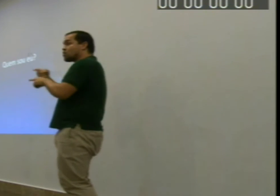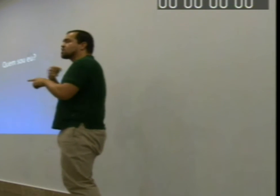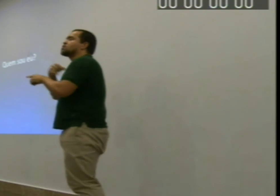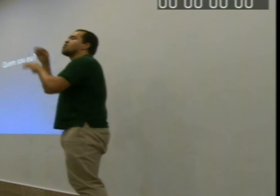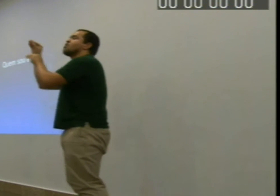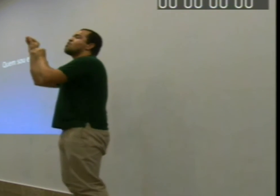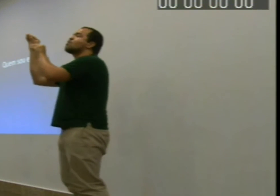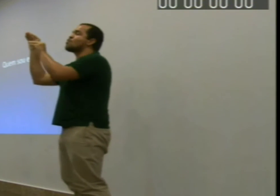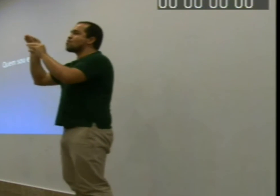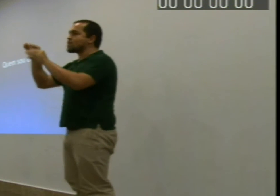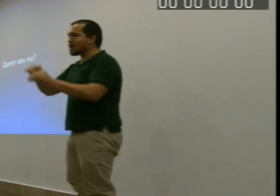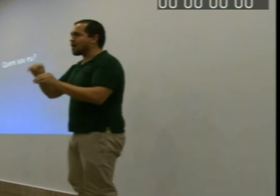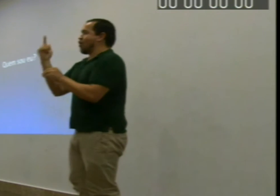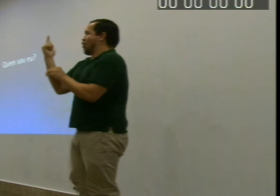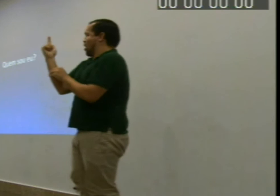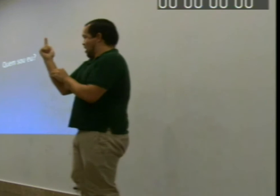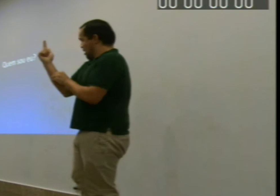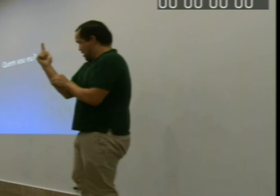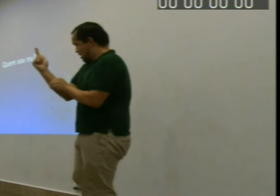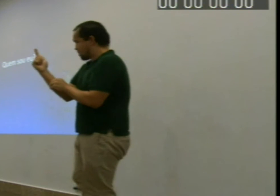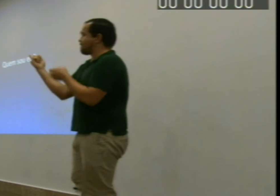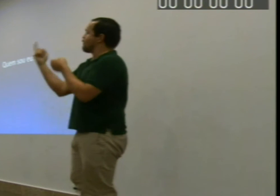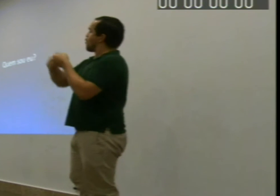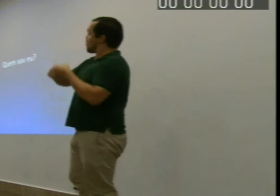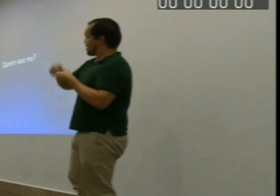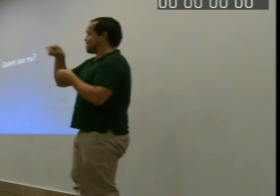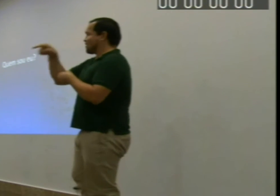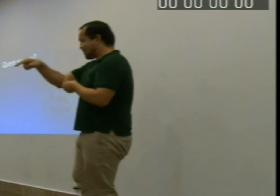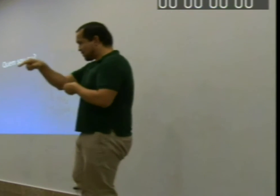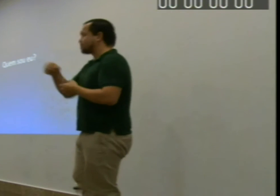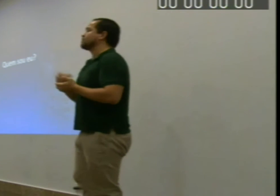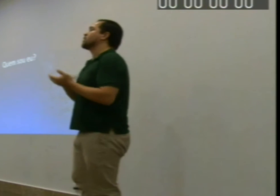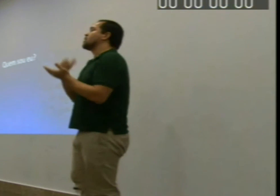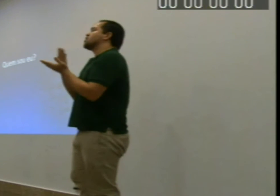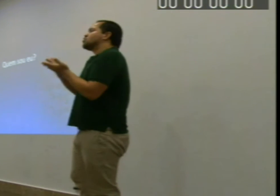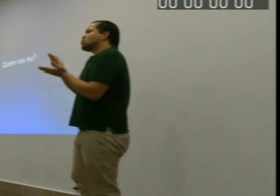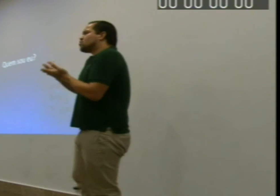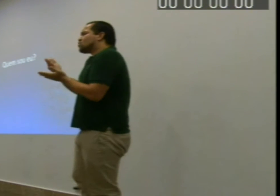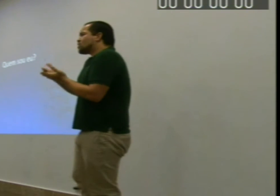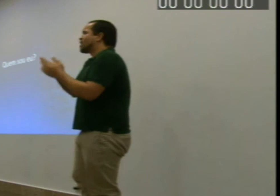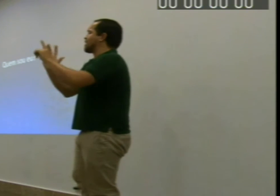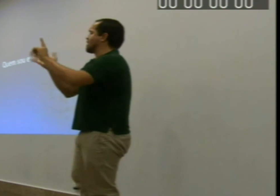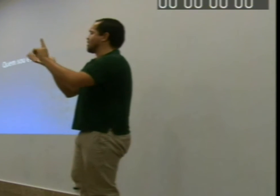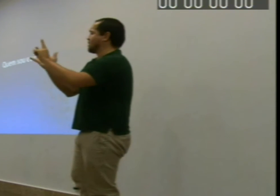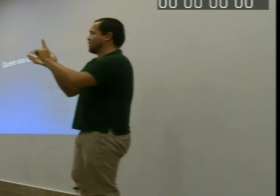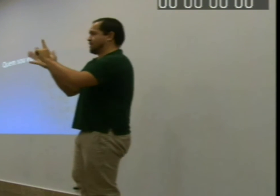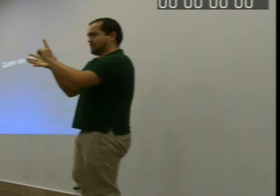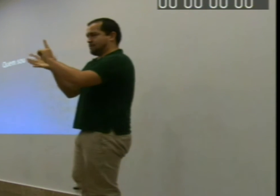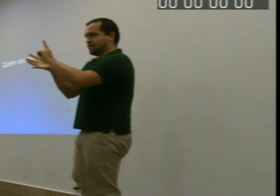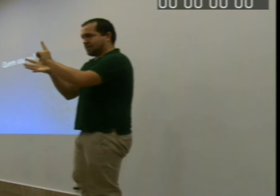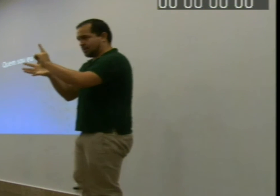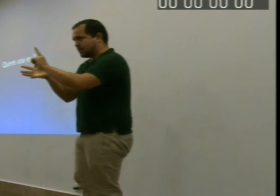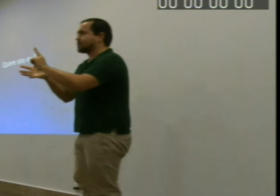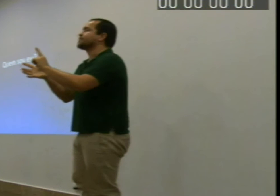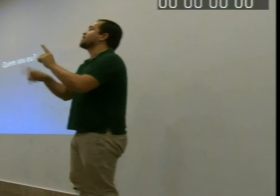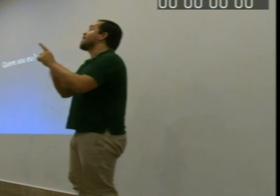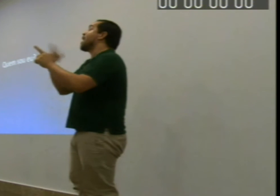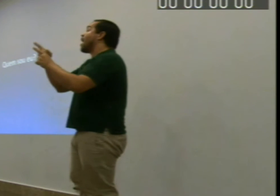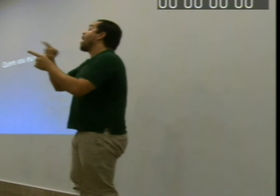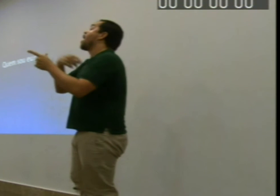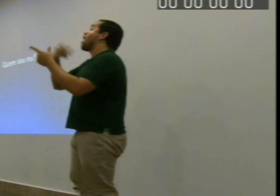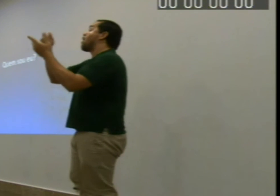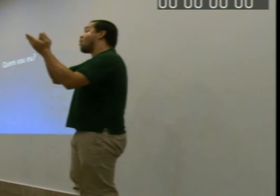comecei a sinalizar depois eu mudei paraa Goiânia voltei então a estudar o letras